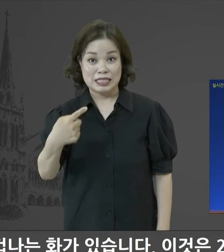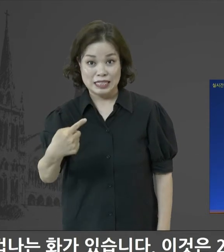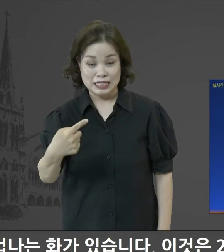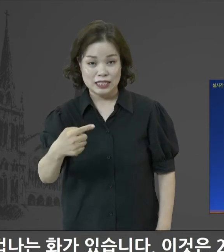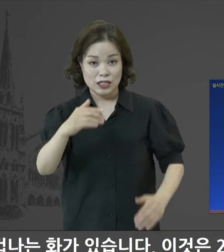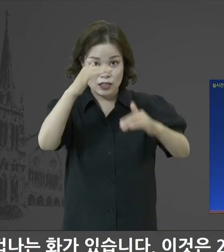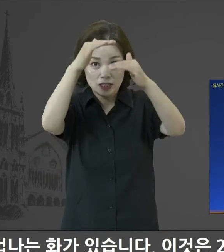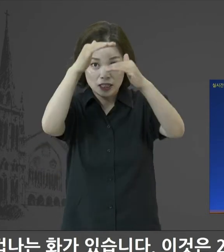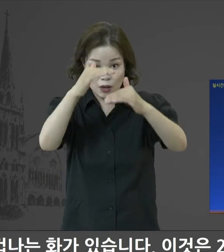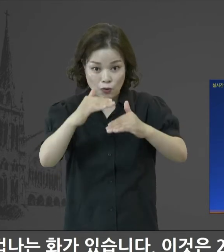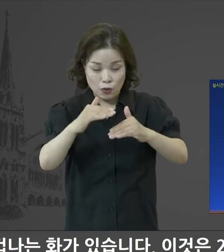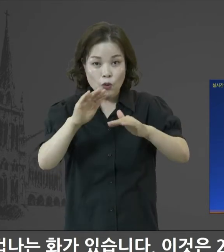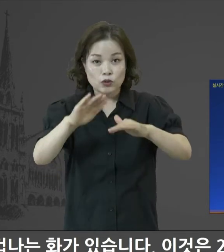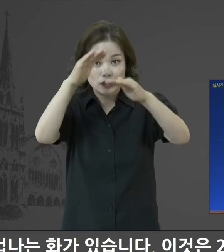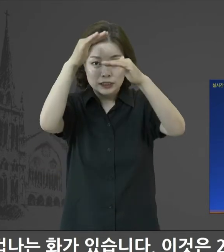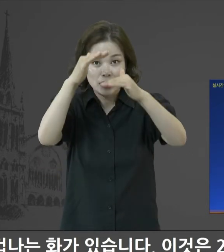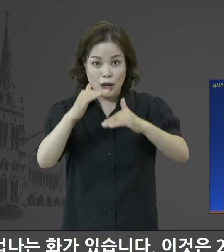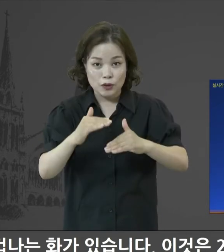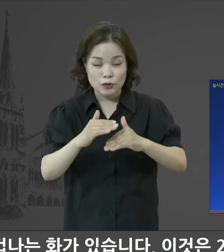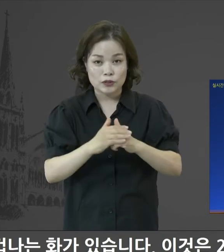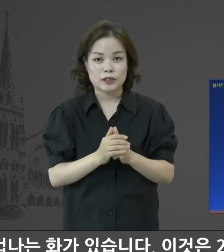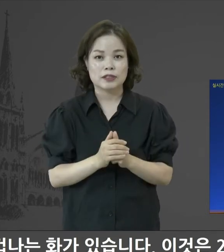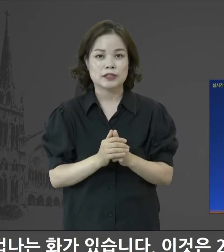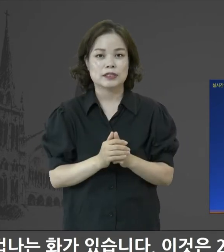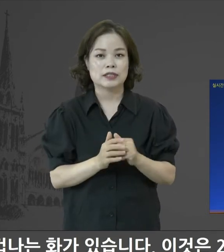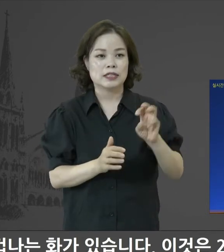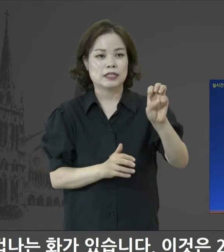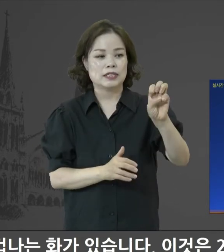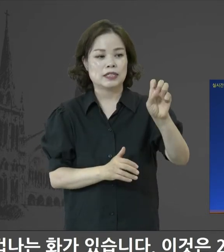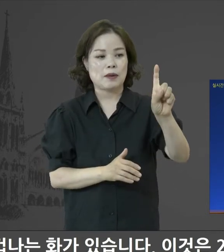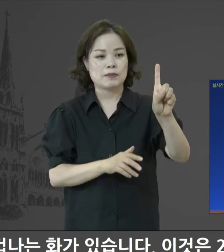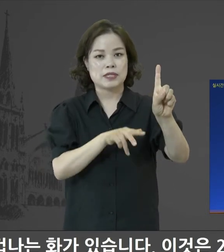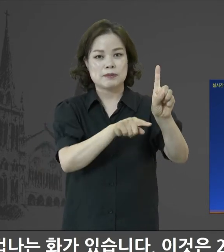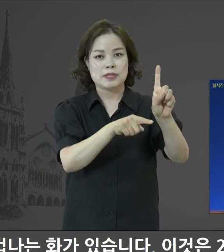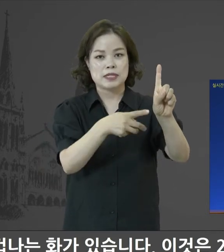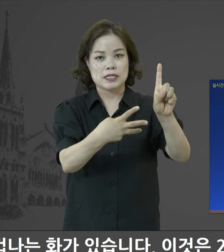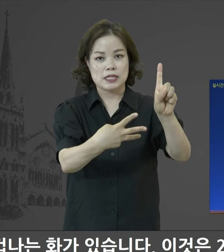오늘 본문에 나옵니다. 본문 조금 뒤에 나오는데 31절 보십시오.